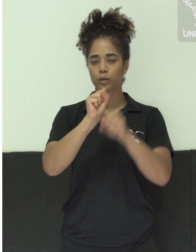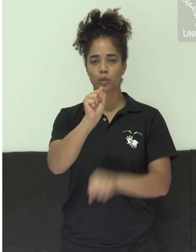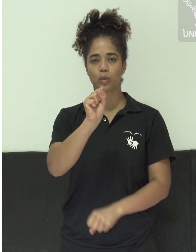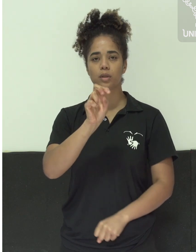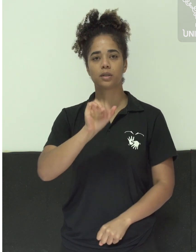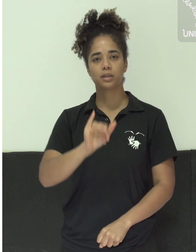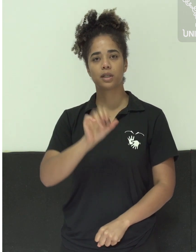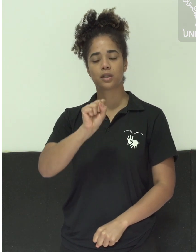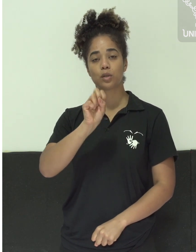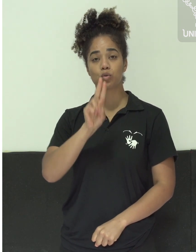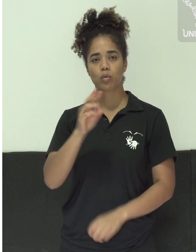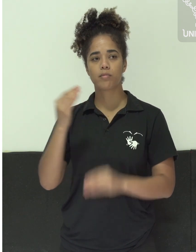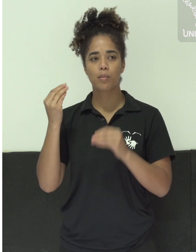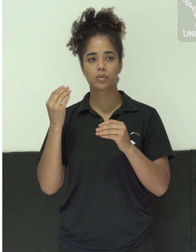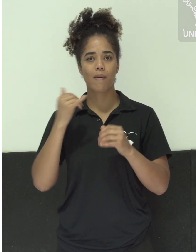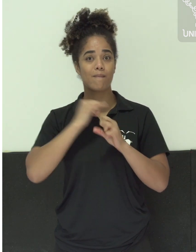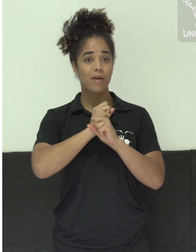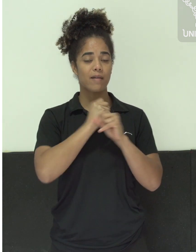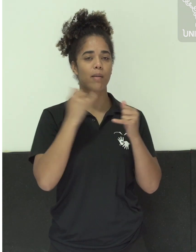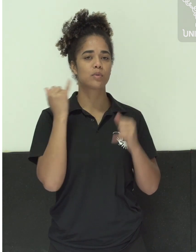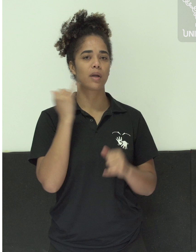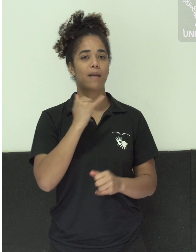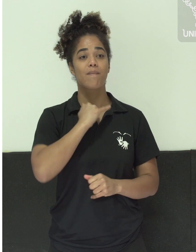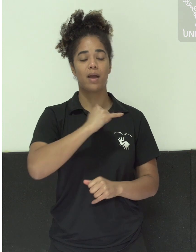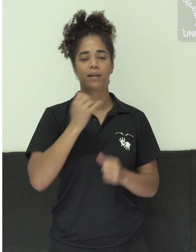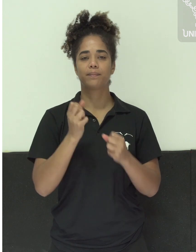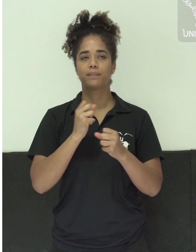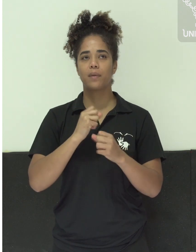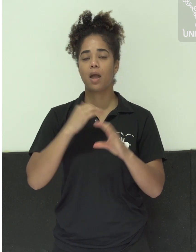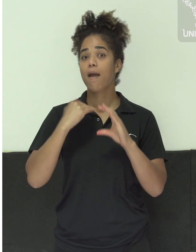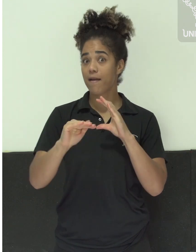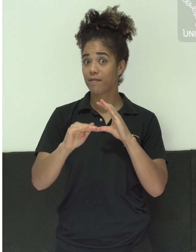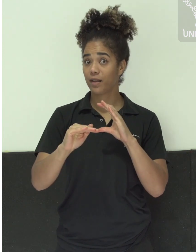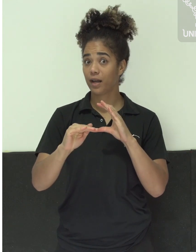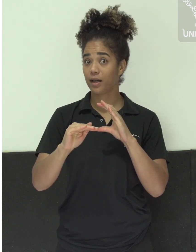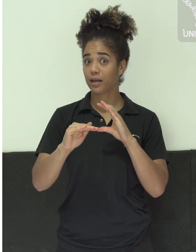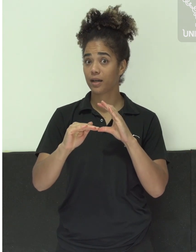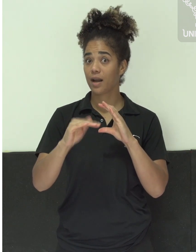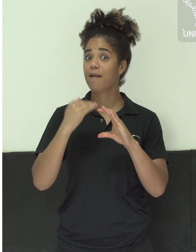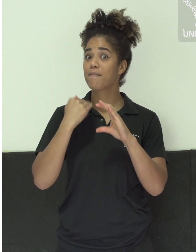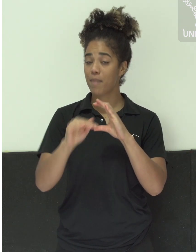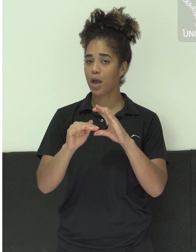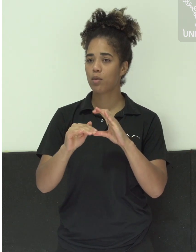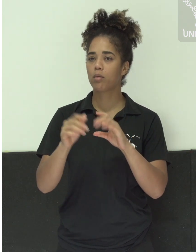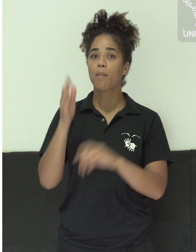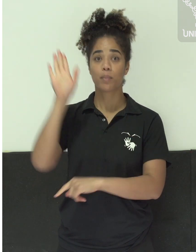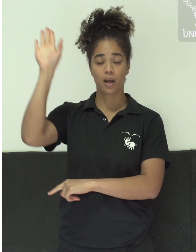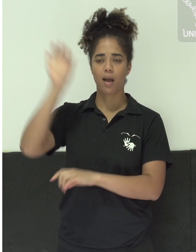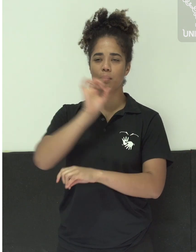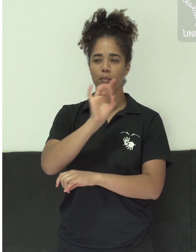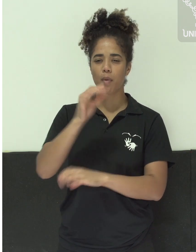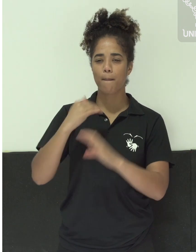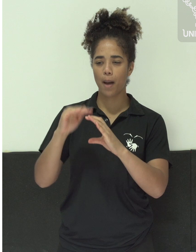eletrônico e-mail de convocação ao endereço eletrônico e-mail do candidato cadastrado no SISU,